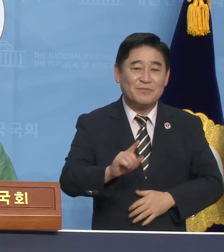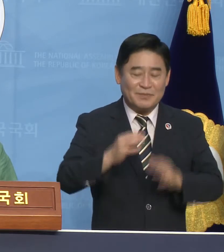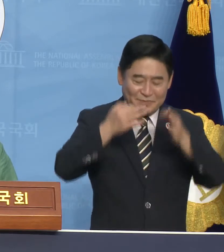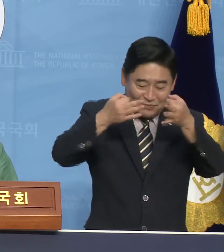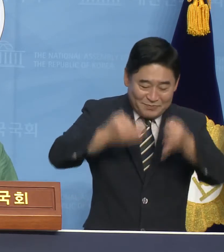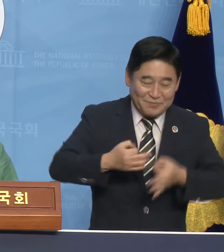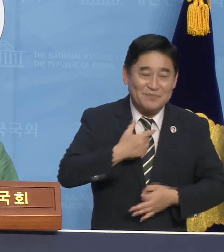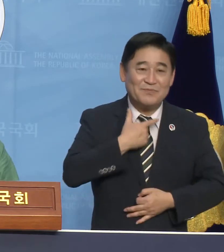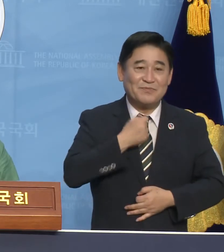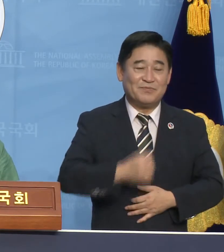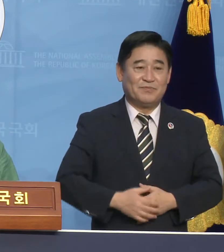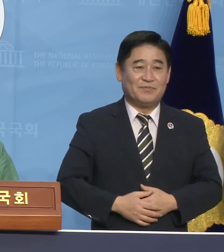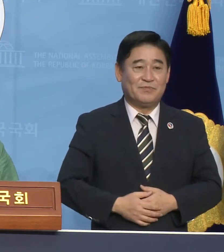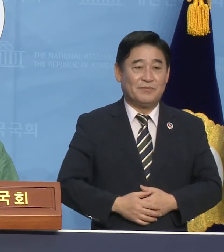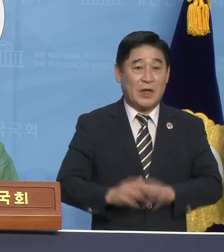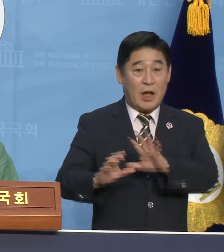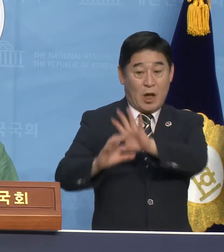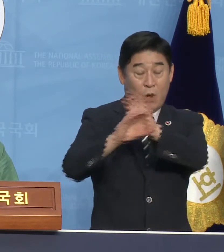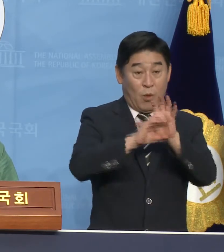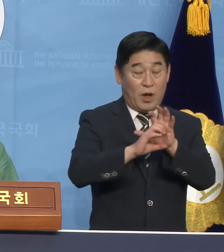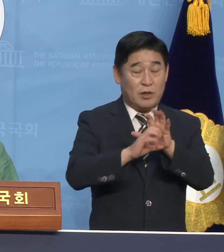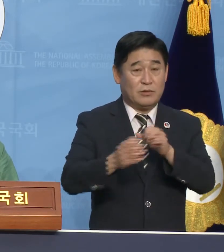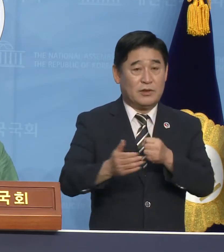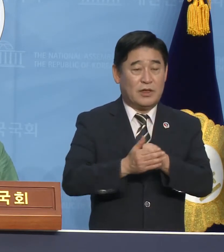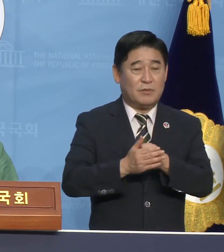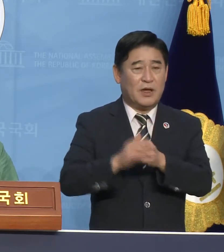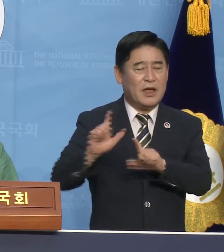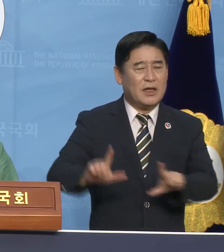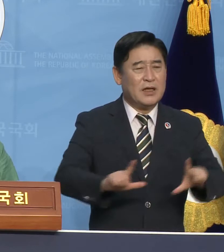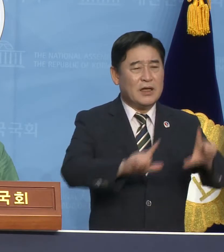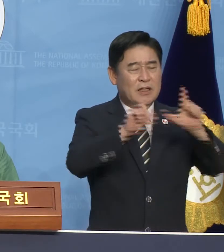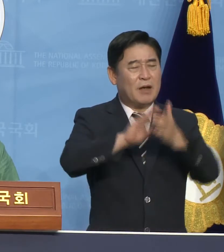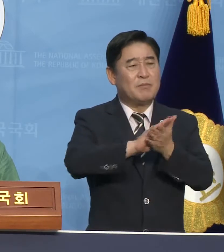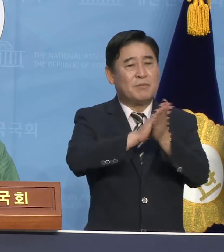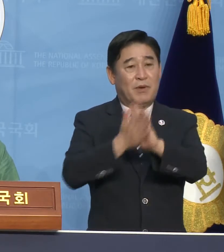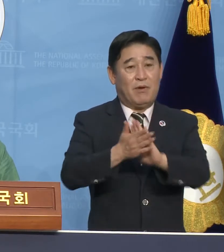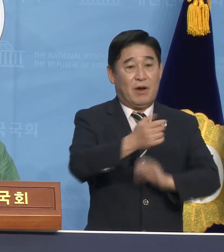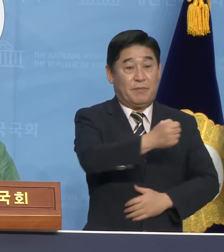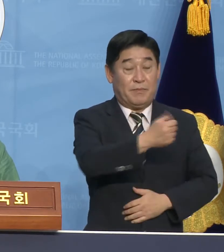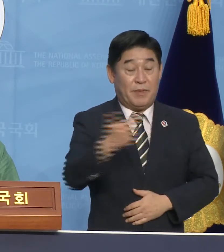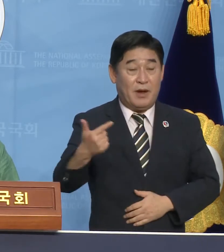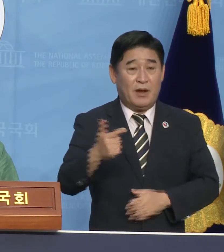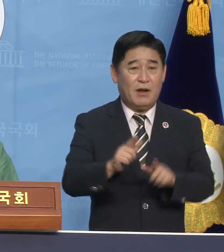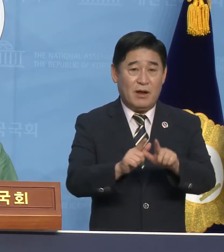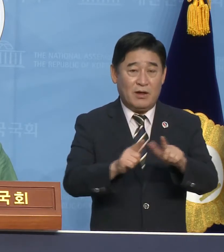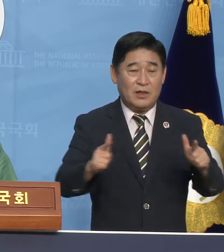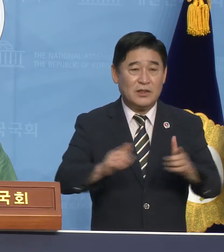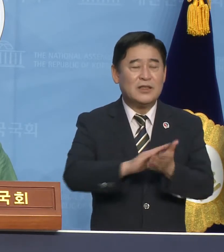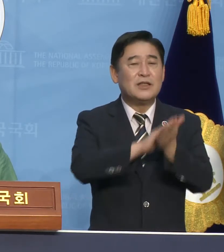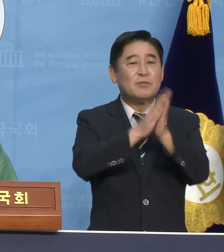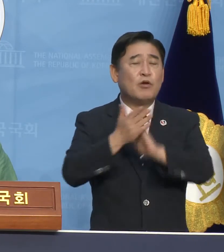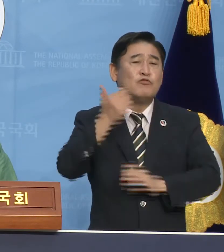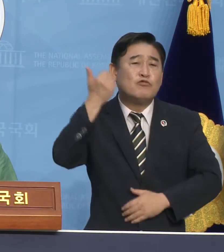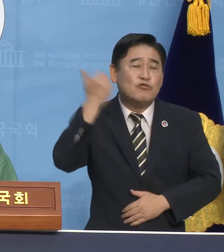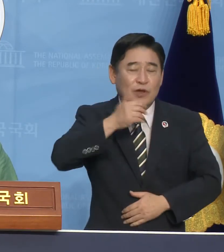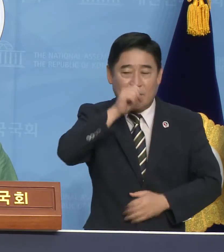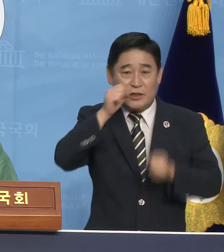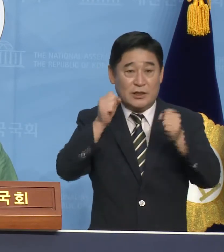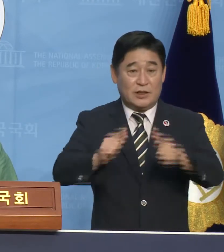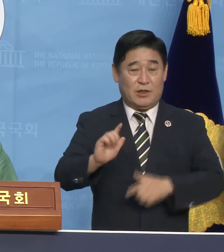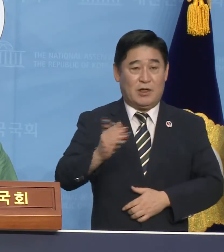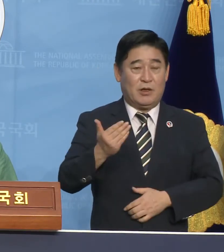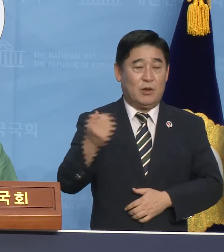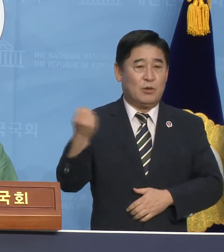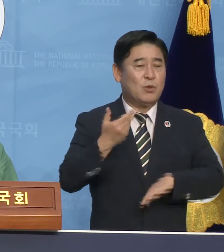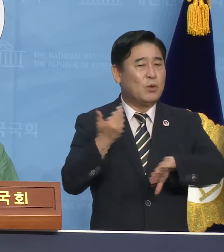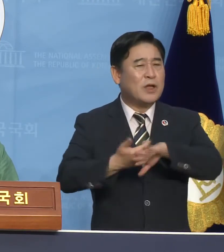돌아보고 싶습니다. 코로나19로 우리의 일상은 많은 변화를 겪었습니다. 이러한 변화는 누군가에게는 기회가 되었고